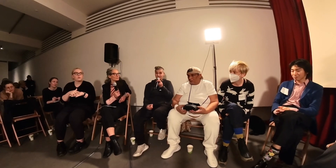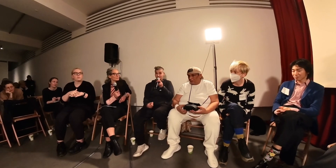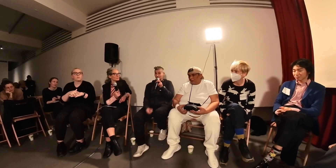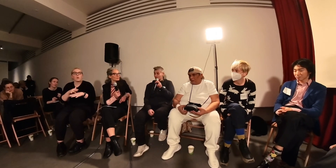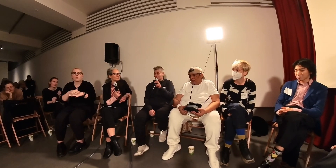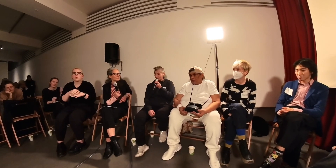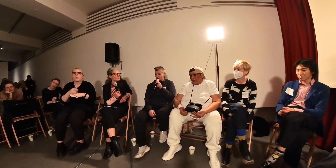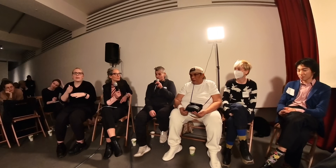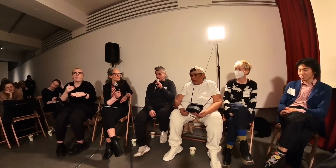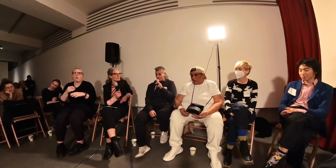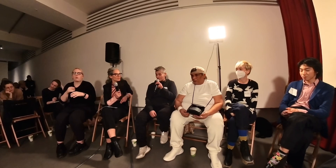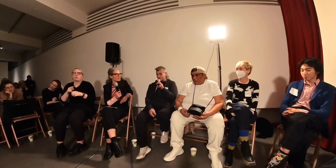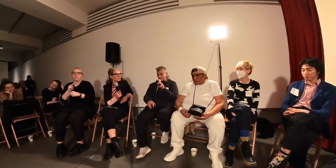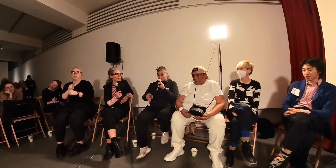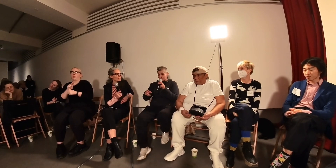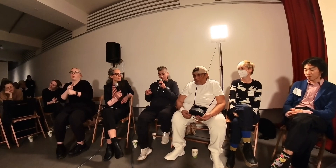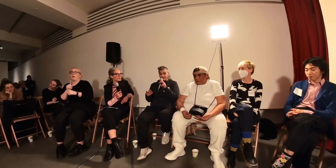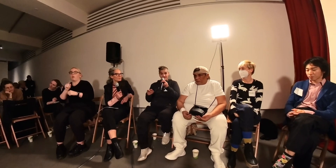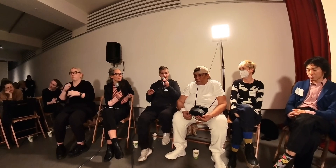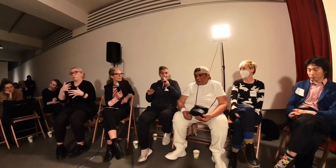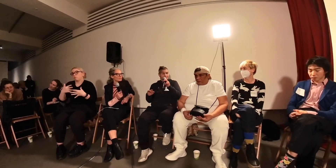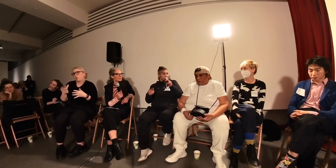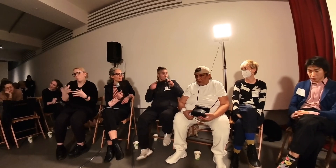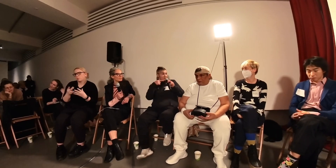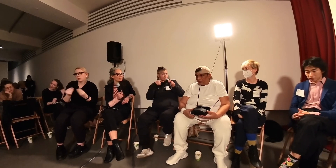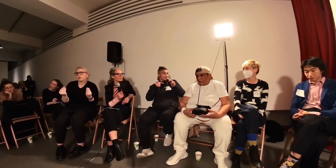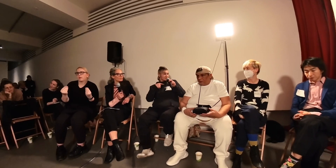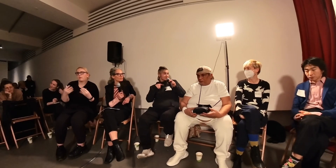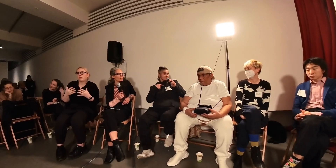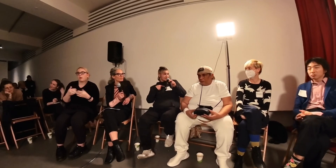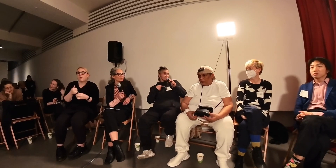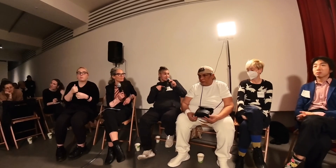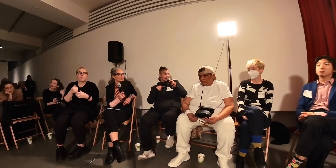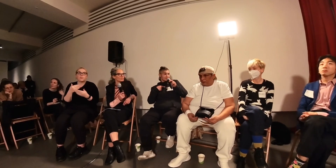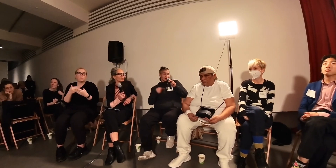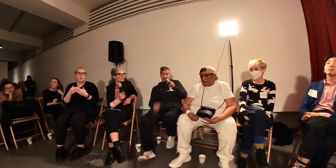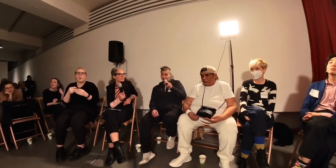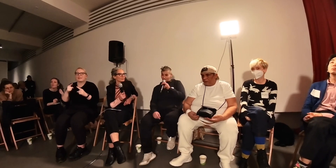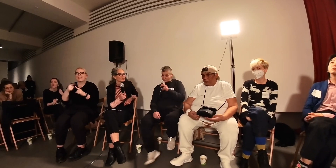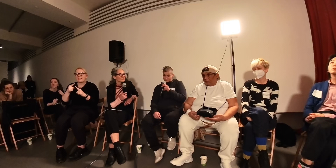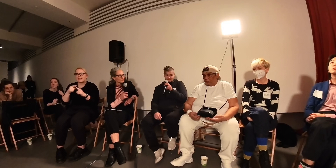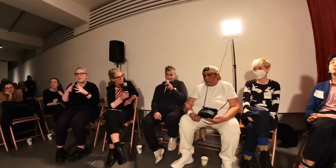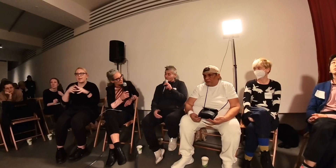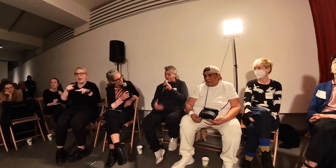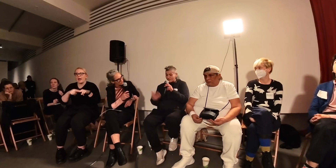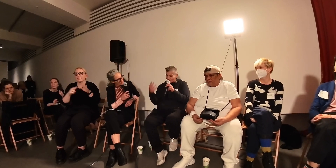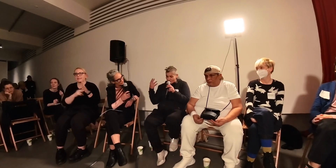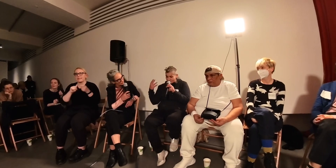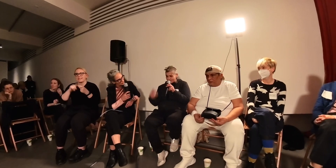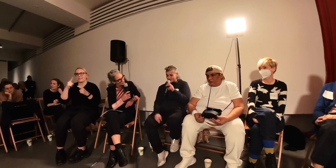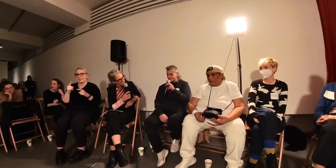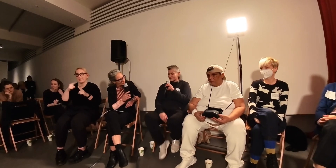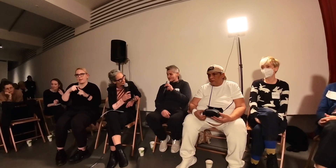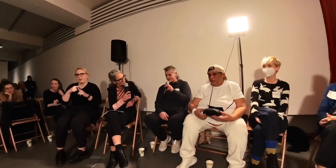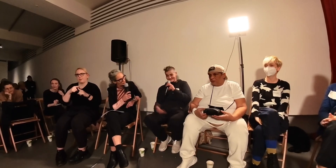bacha. Jo. A vlastně od té doby spolupracujeme s tím tranzitem a jako my